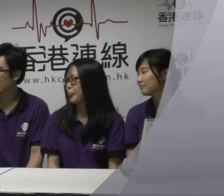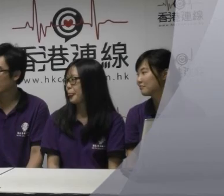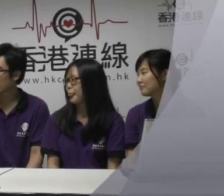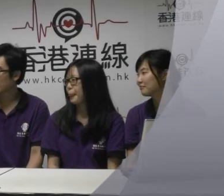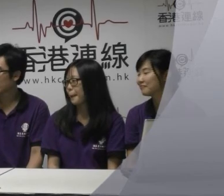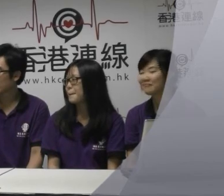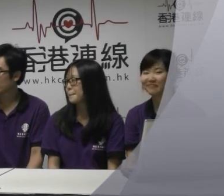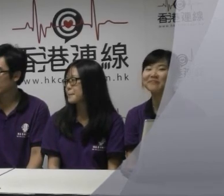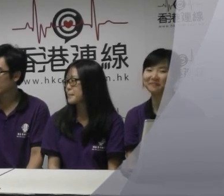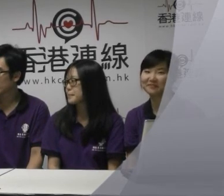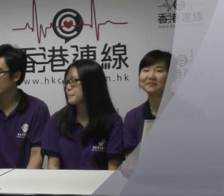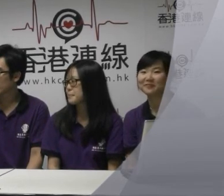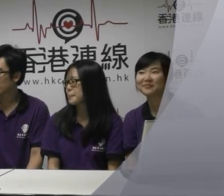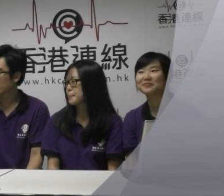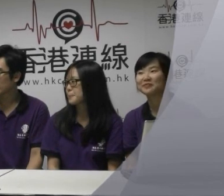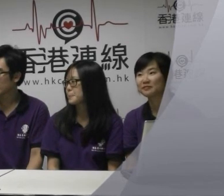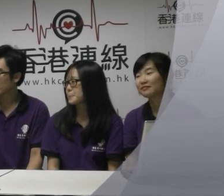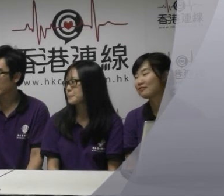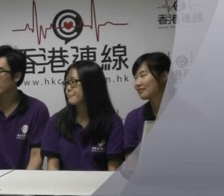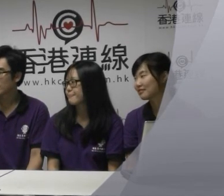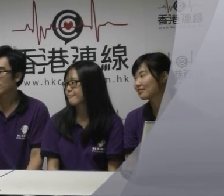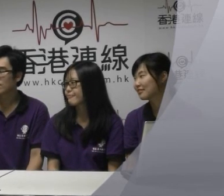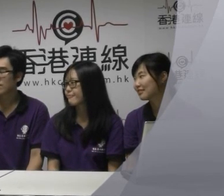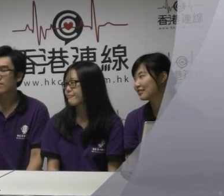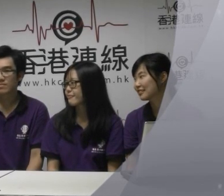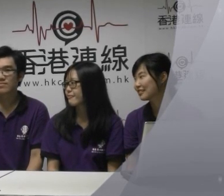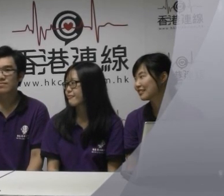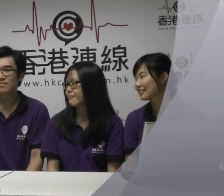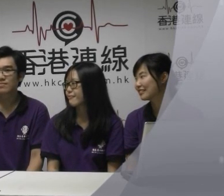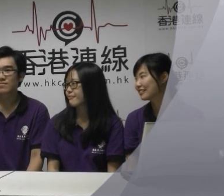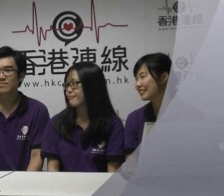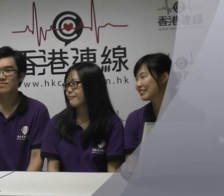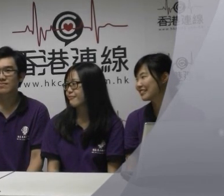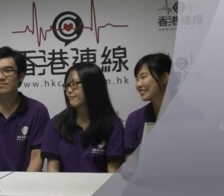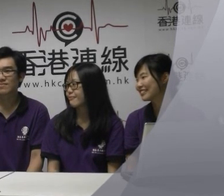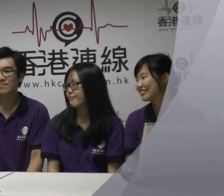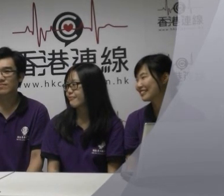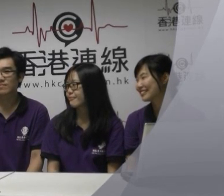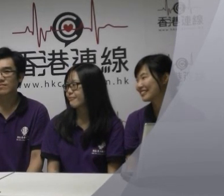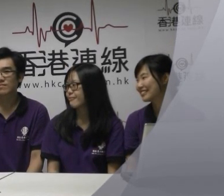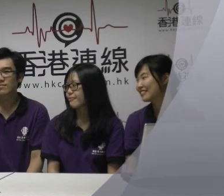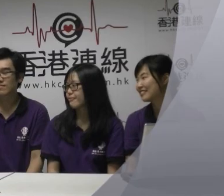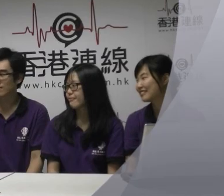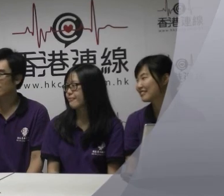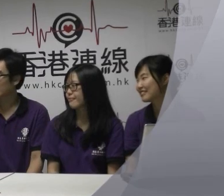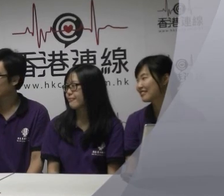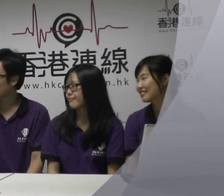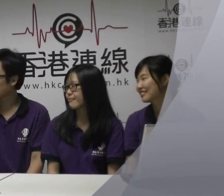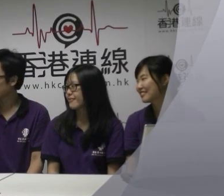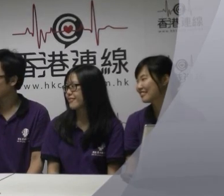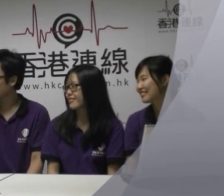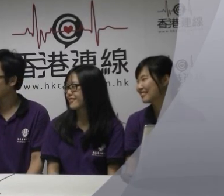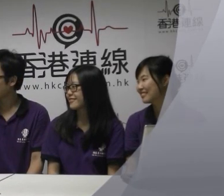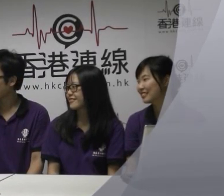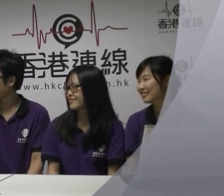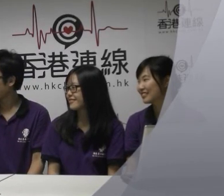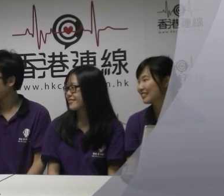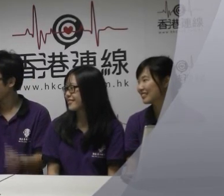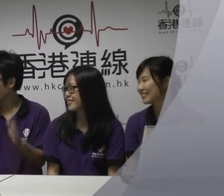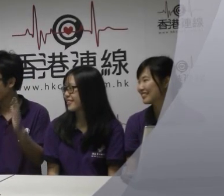手語，令到大家咧就瞭解多啲。咁除咗頭先啊，請俾掌聲之外咁樣咧，或呢啲點啦，即係阿 C Y